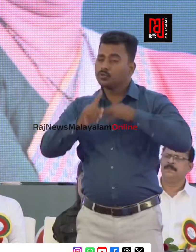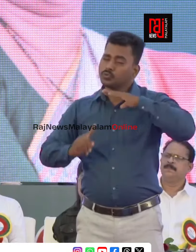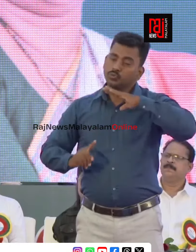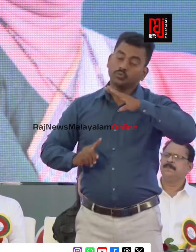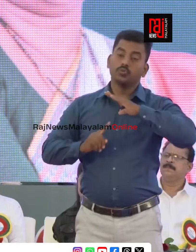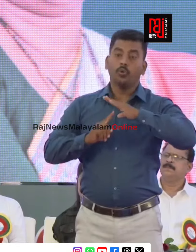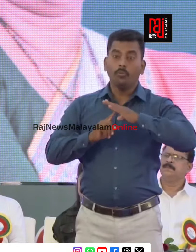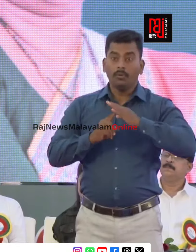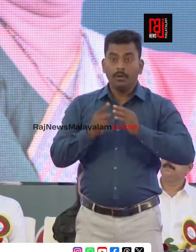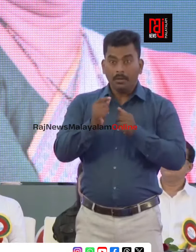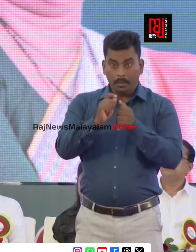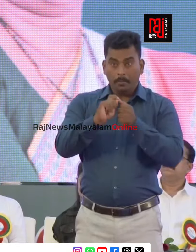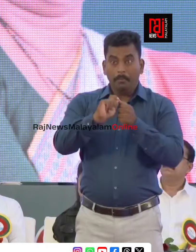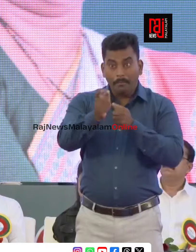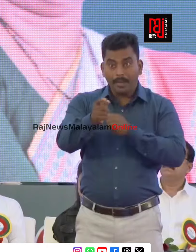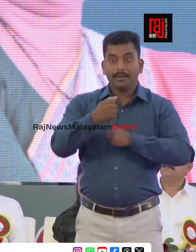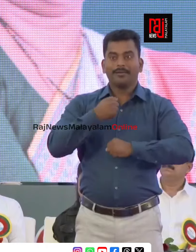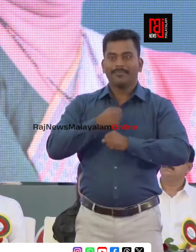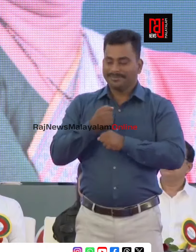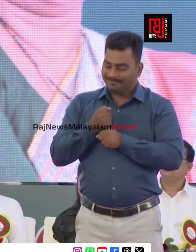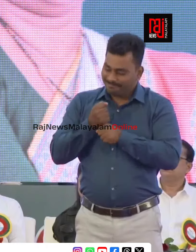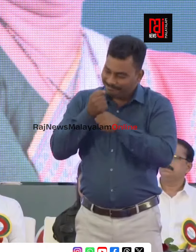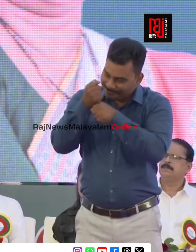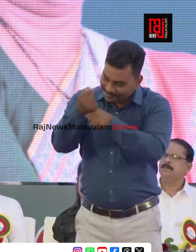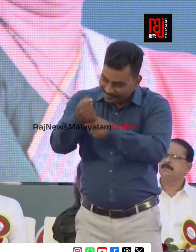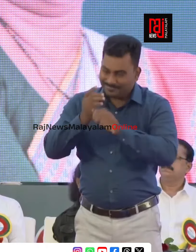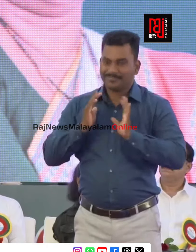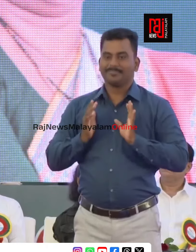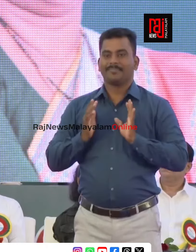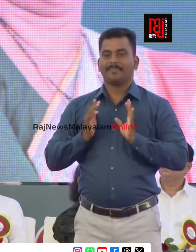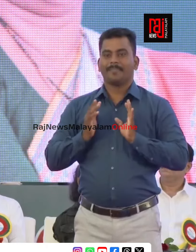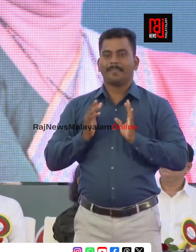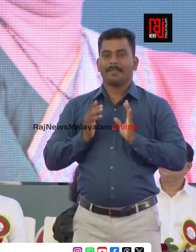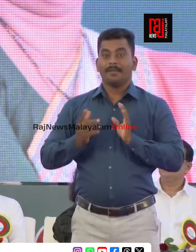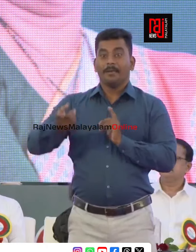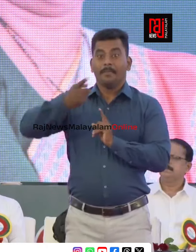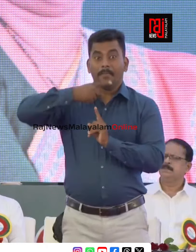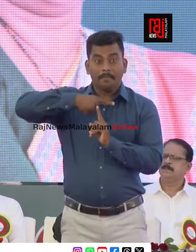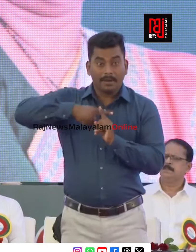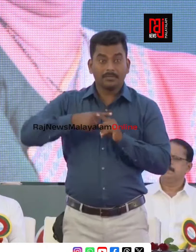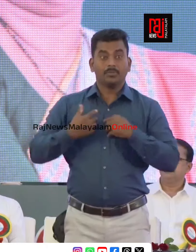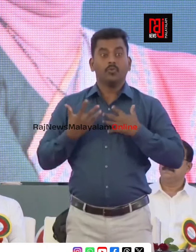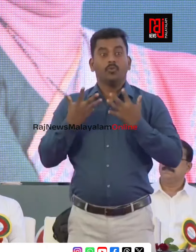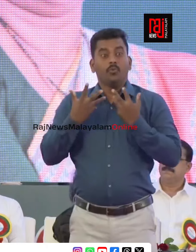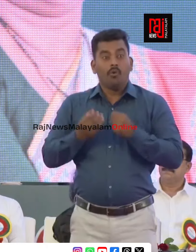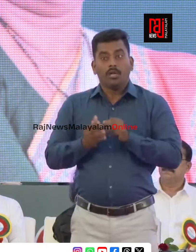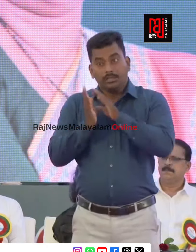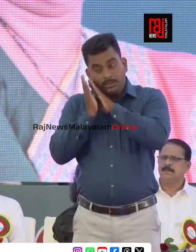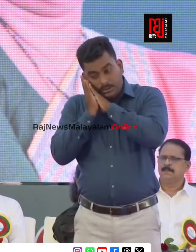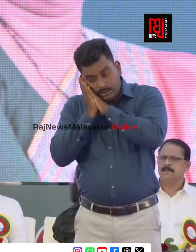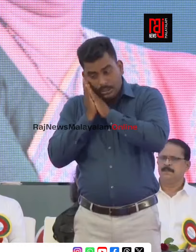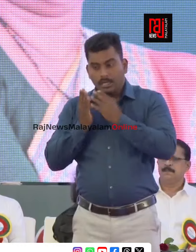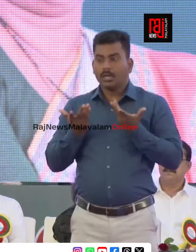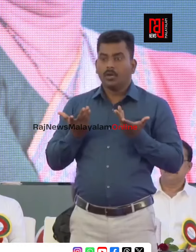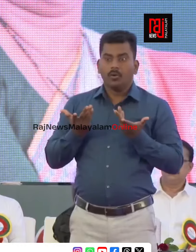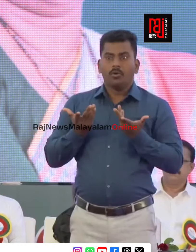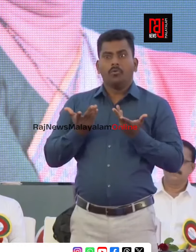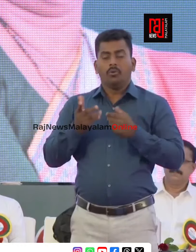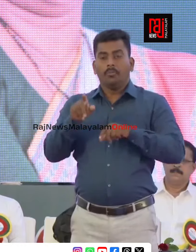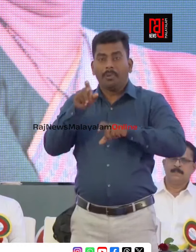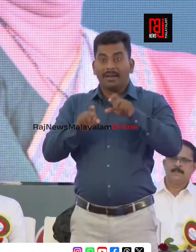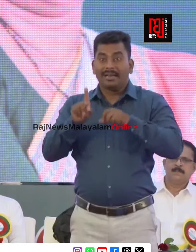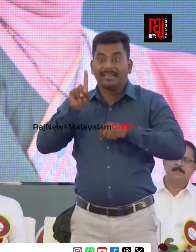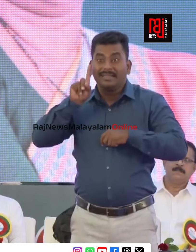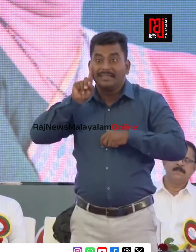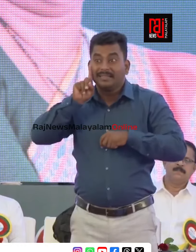കോക്ലിയർ ഇംപ്ലാന്റേഷൻ ശസ്ത്രക്രിയ ആവശ്യമുള്ള കുട്ടികൾക്ക് ആവശ്യമായ പിന്തുണ നൽകുന്നതിനുള്ള പദ്ധതിയും ശ്രവണ